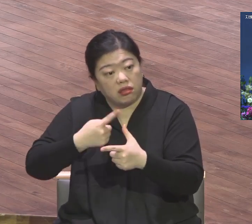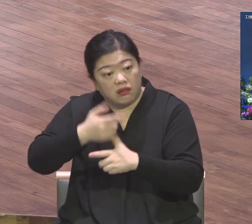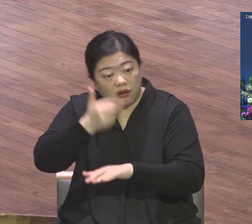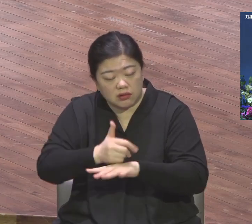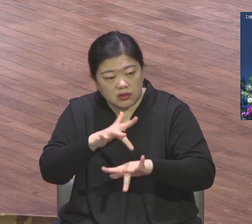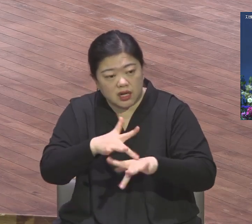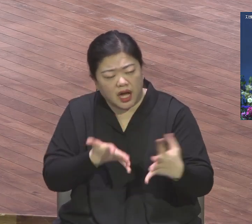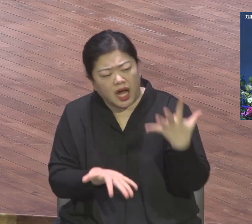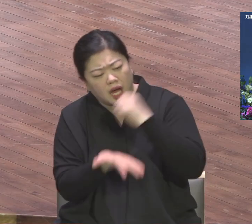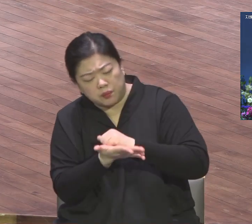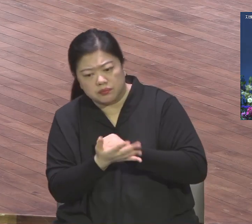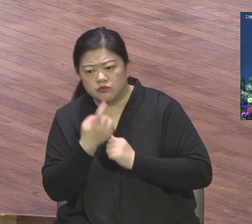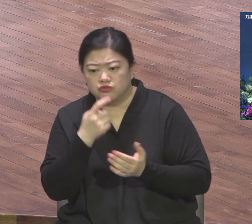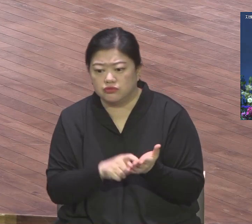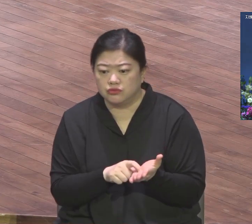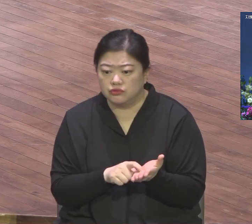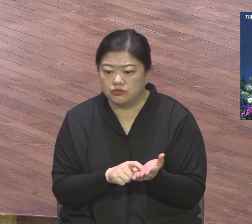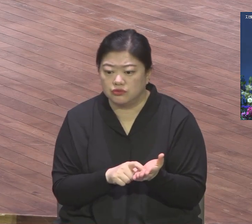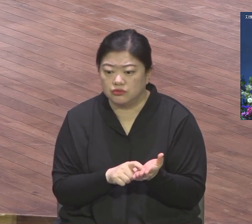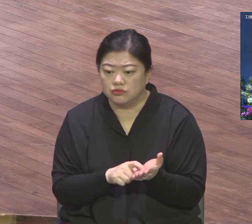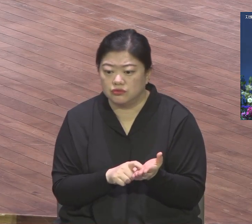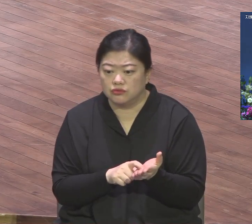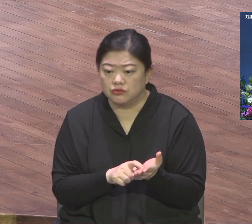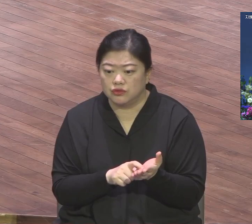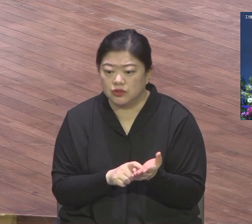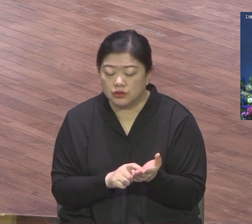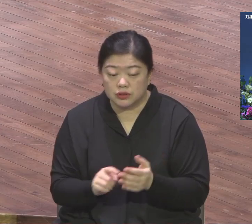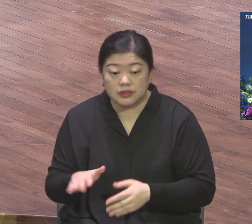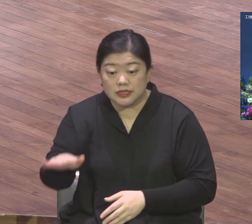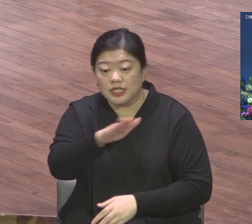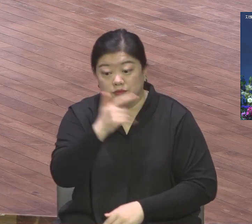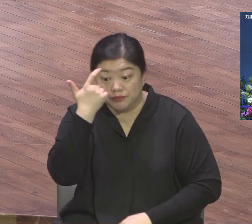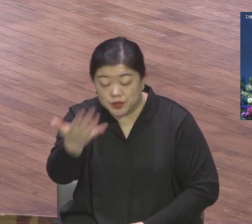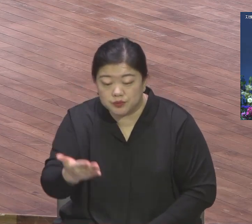아닐까요? 그럼 반대로 여러분 신앙생활 하고 있습니까?